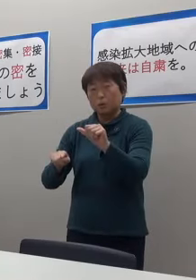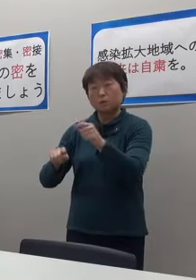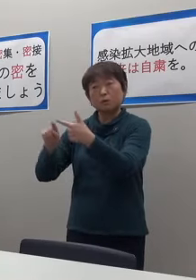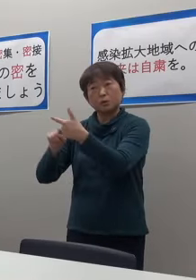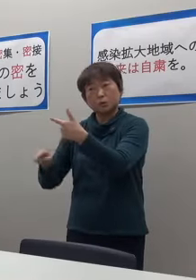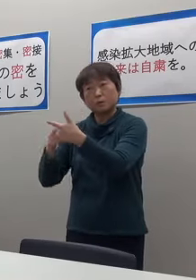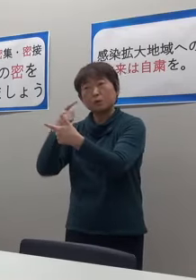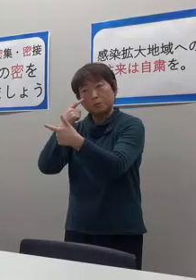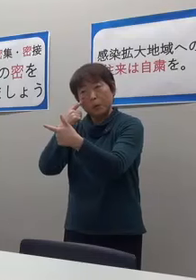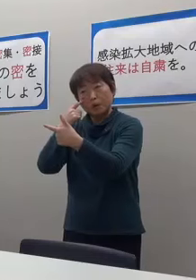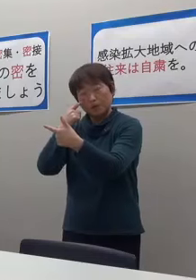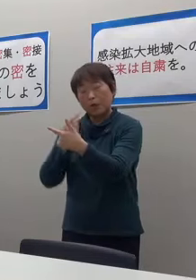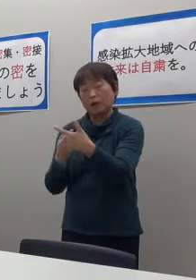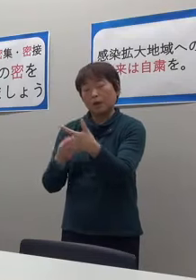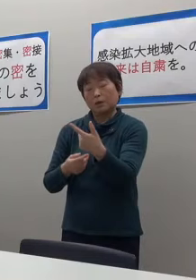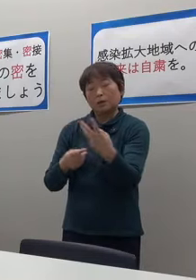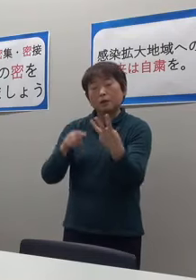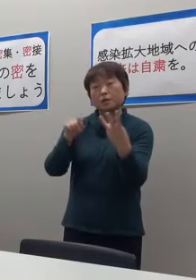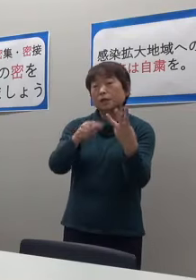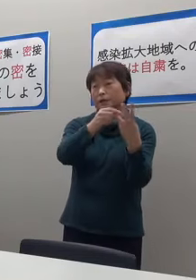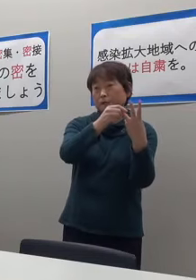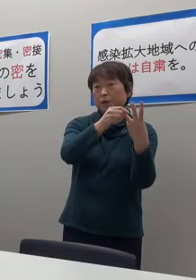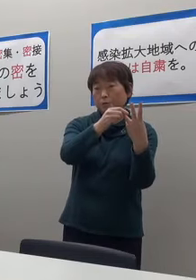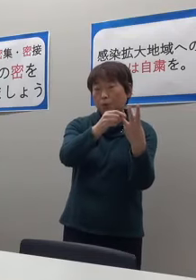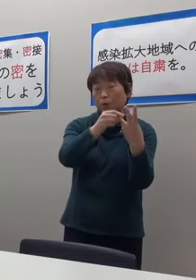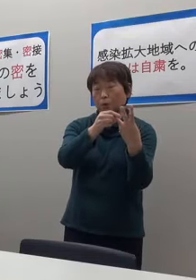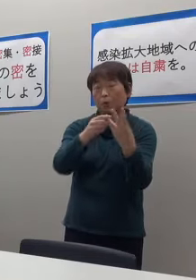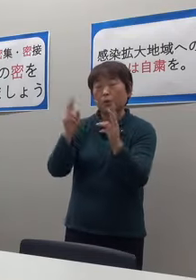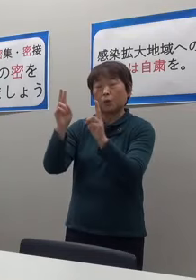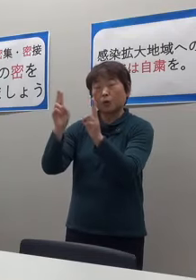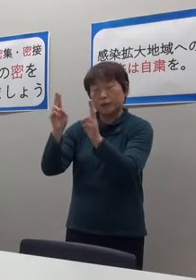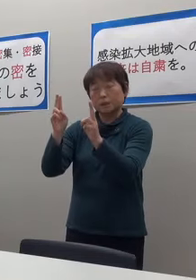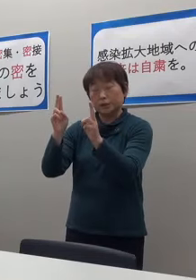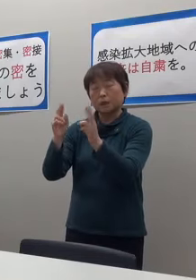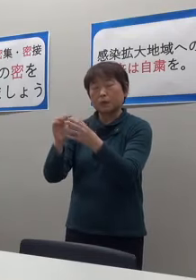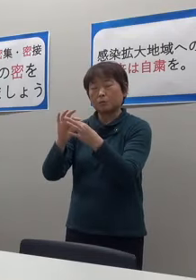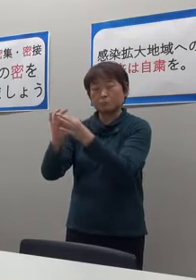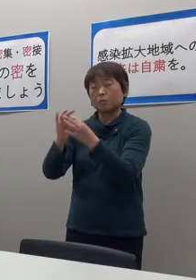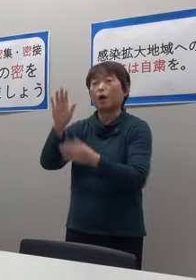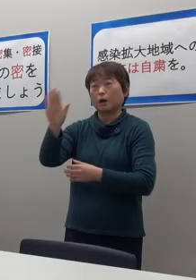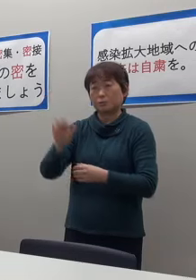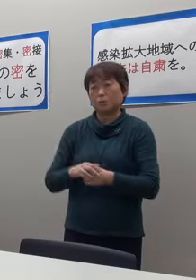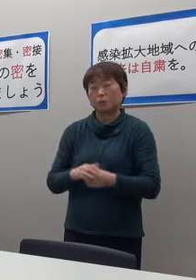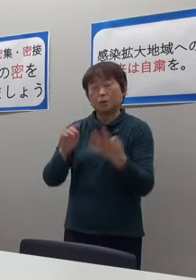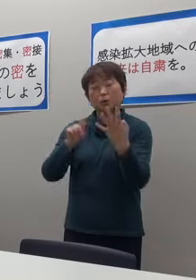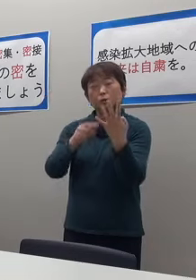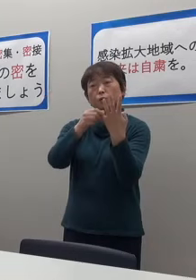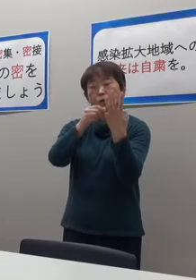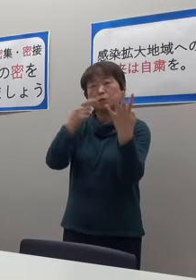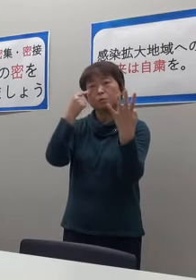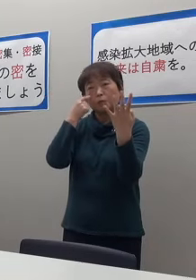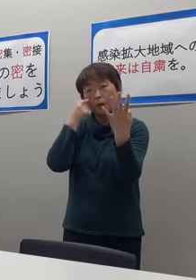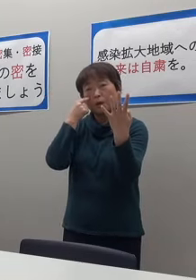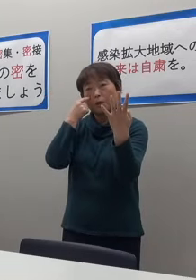あ、勤務の、 はい、 まあ、同じ課とか、 はい、 こう仲間内とか、 はい、 で4例目はこの、はい、工場の中で、 はい、